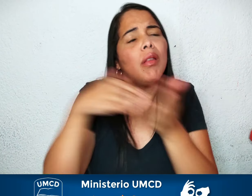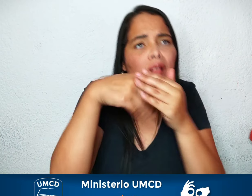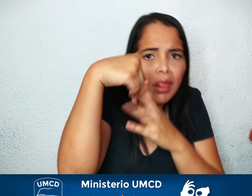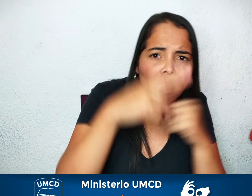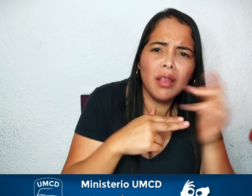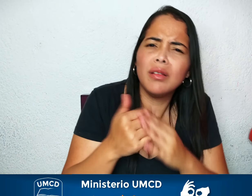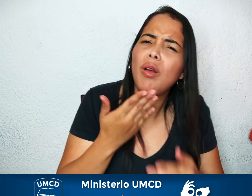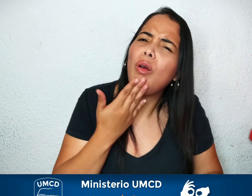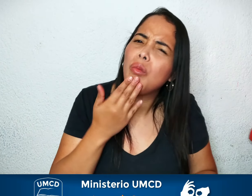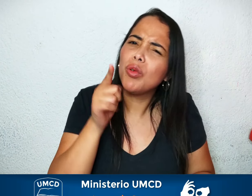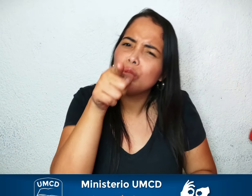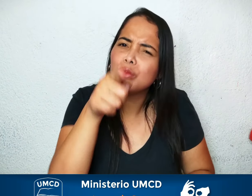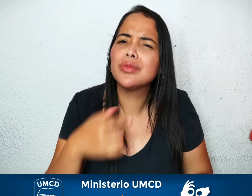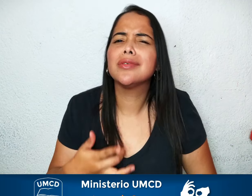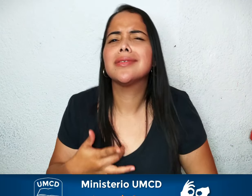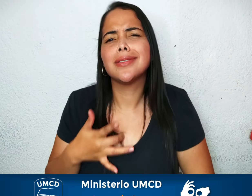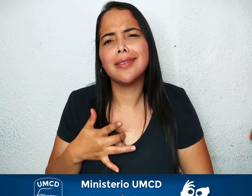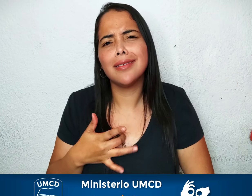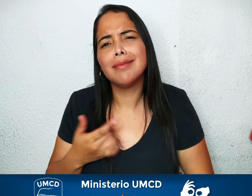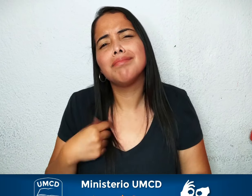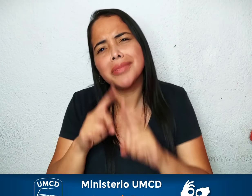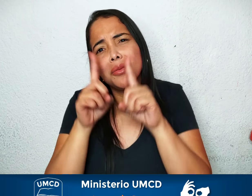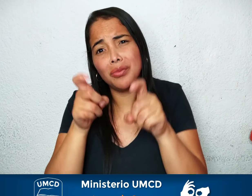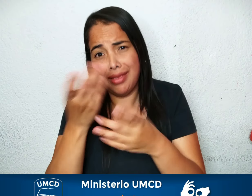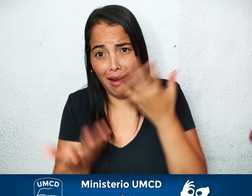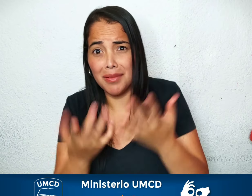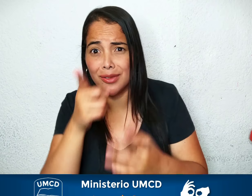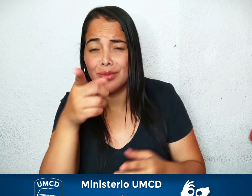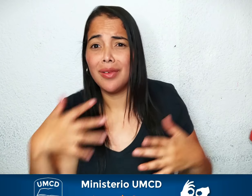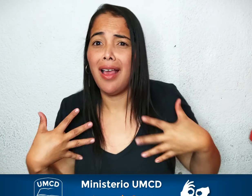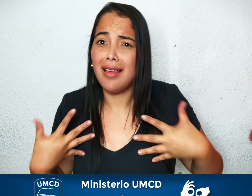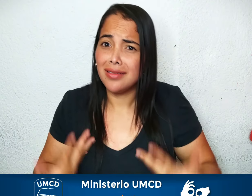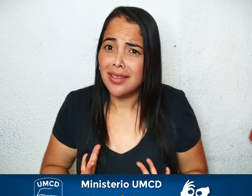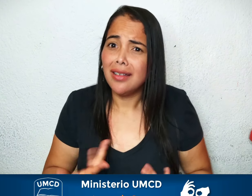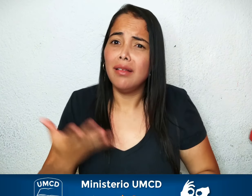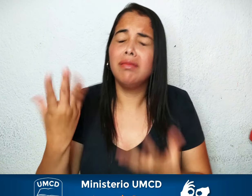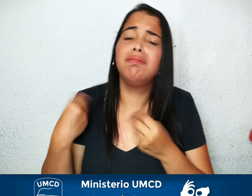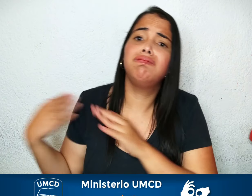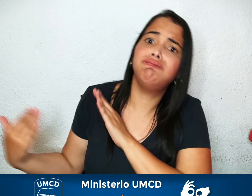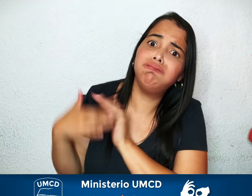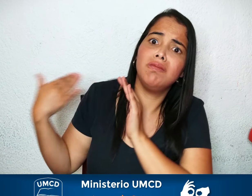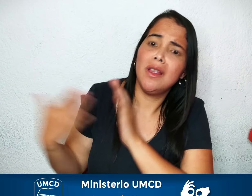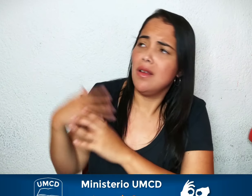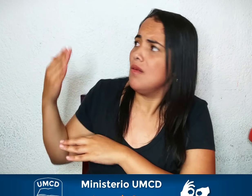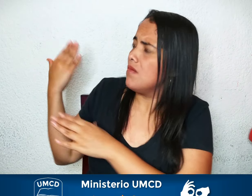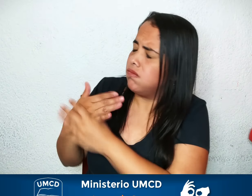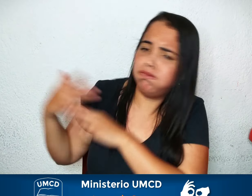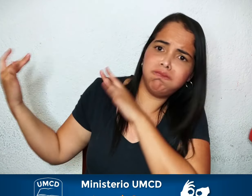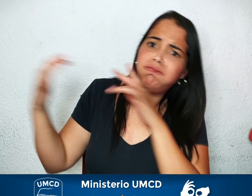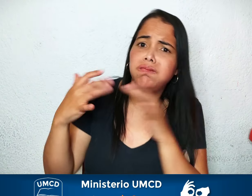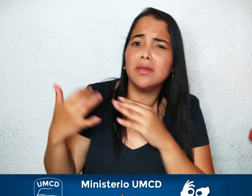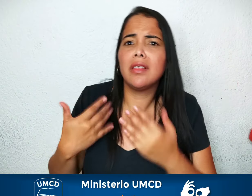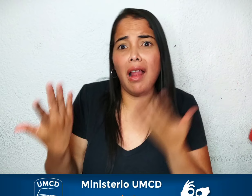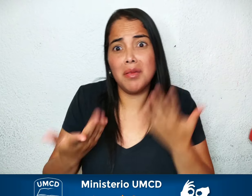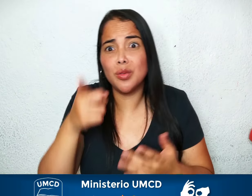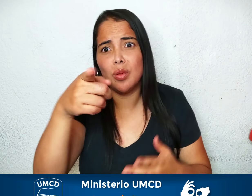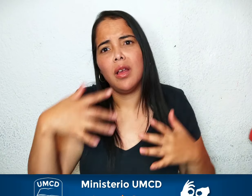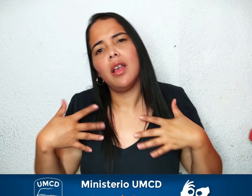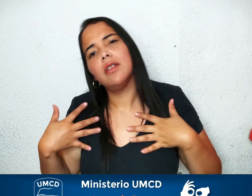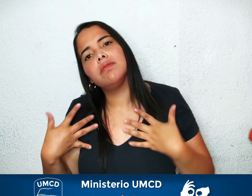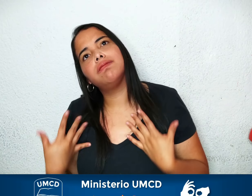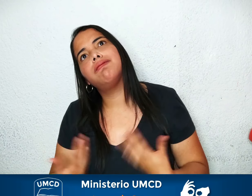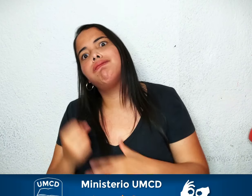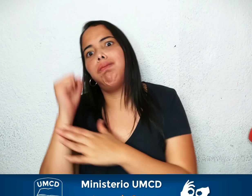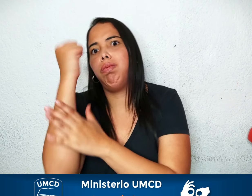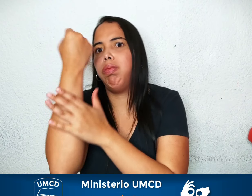el muro o tal vez para empuñar una espada, y venían una y otra vez a atacar. El cansancio